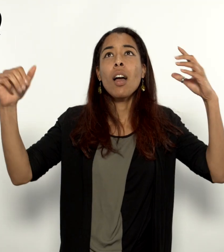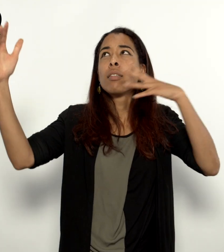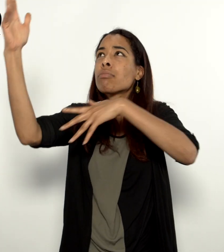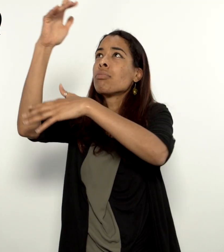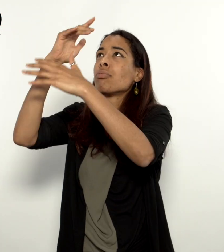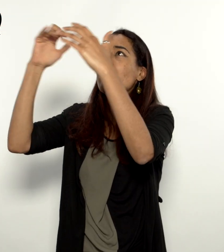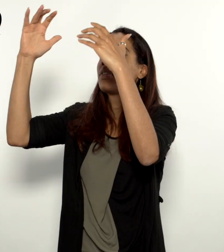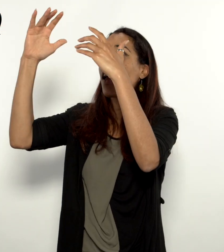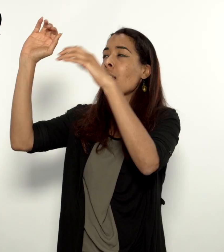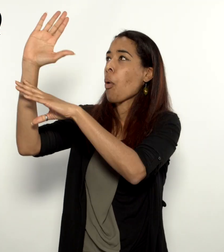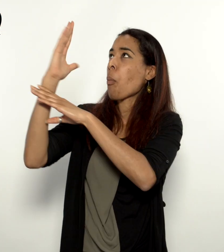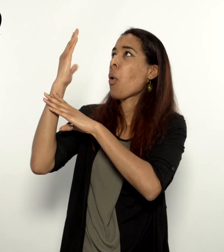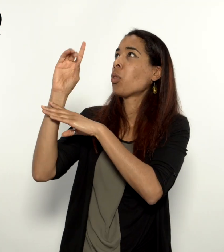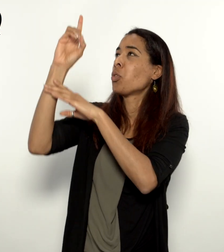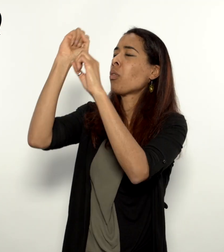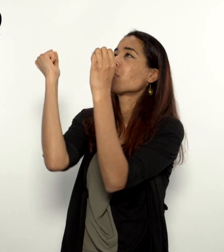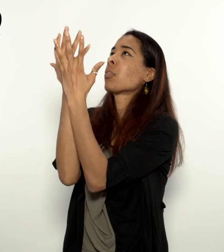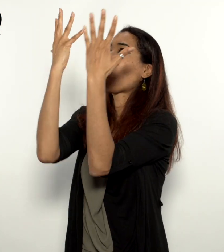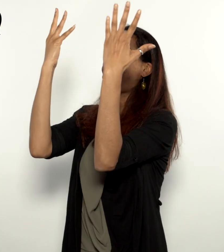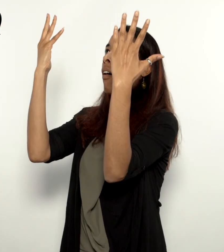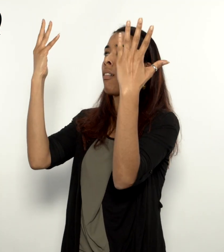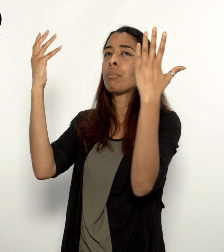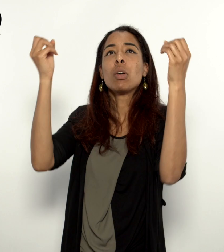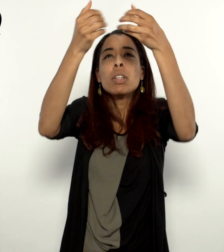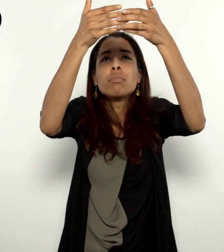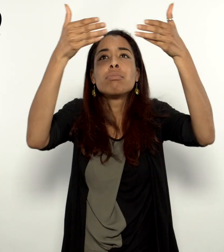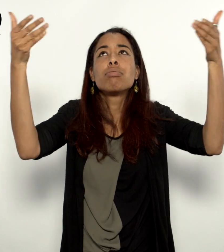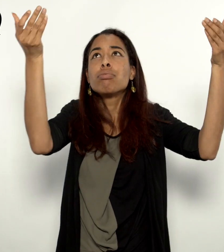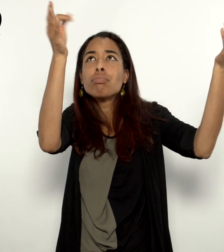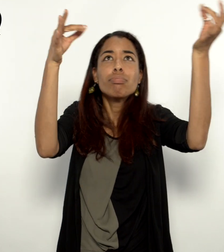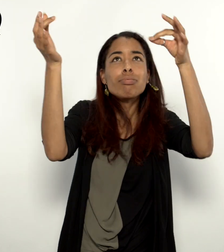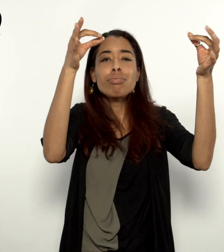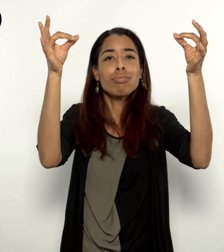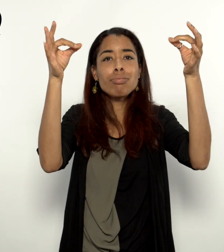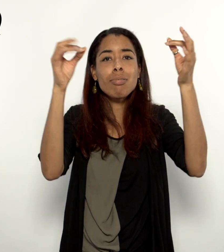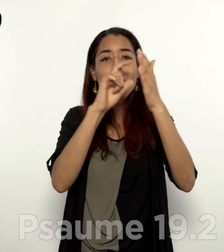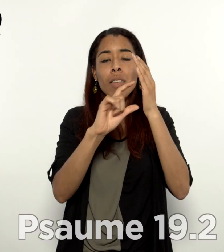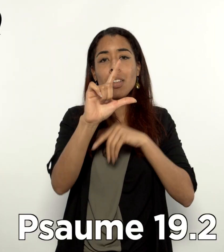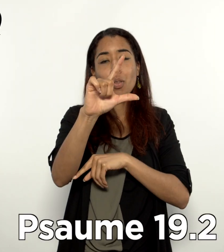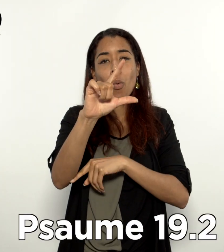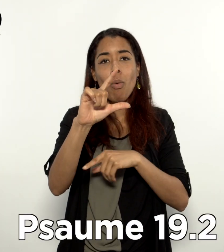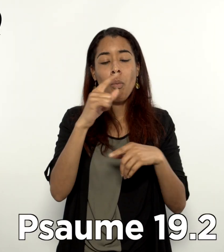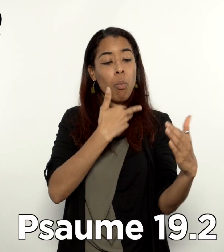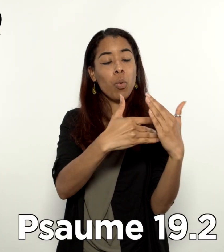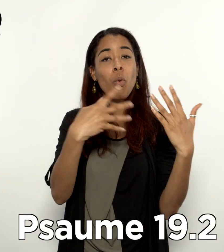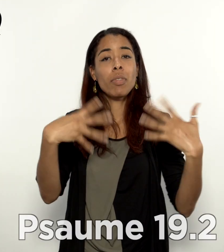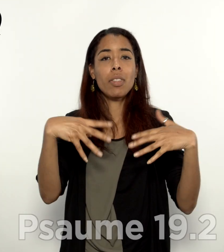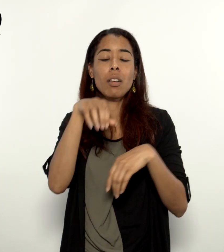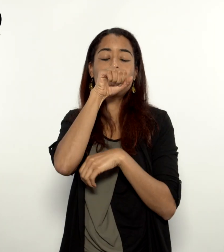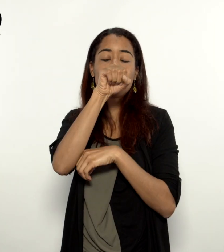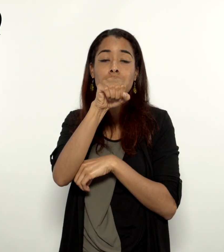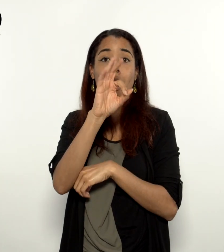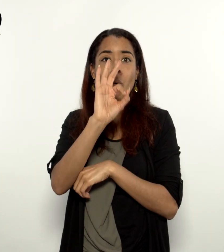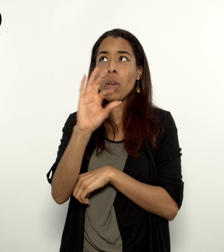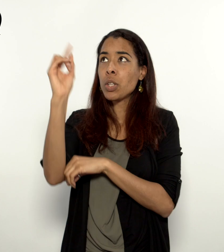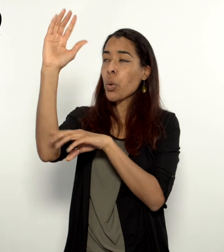Le ciel raconte la gloire de Dieu et l'étendue révèle l'œuvre de ses mains. J'aime beaucoup le verset 2 que l'on retrouve dans le psaume 19. Oui, Dieu